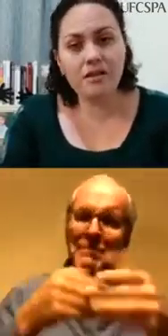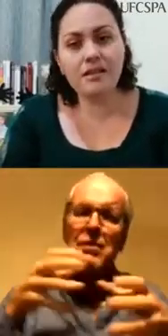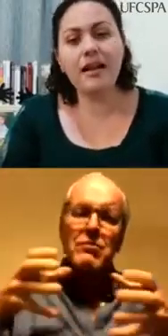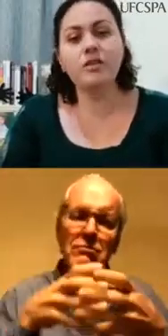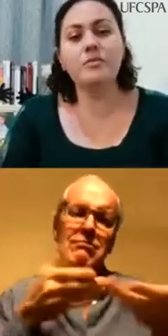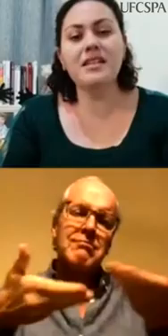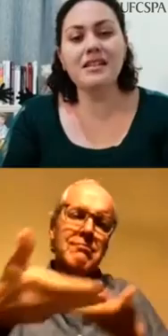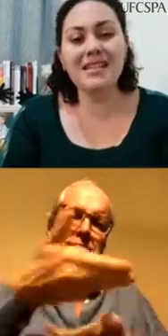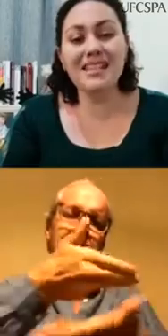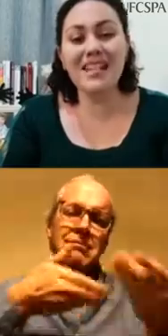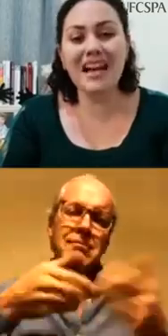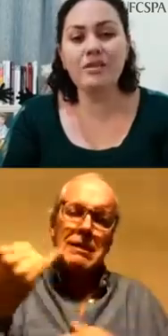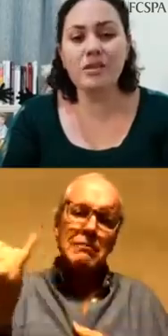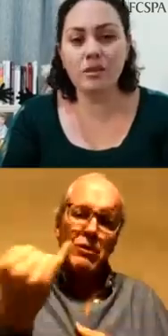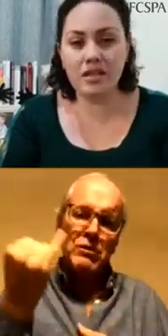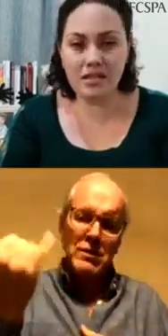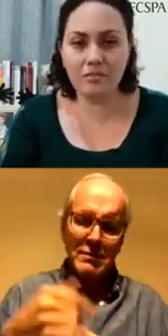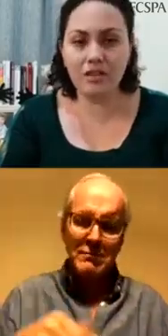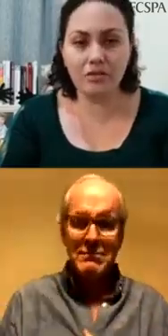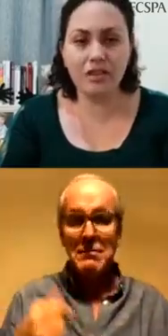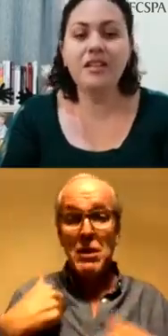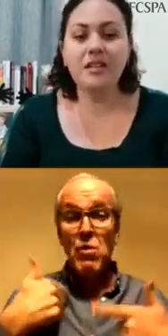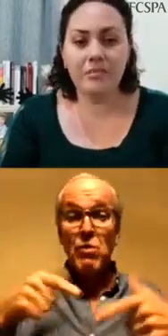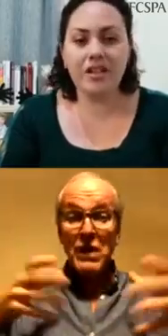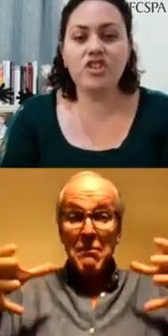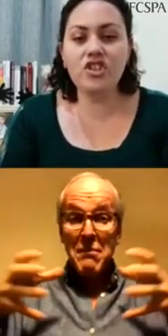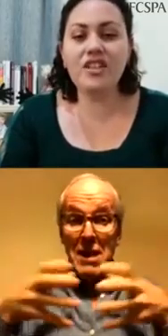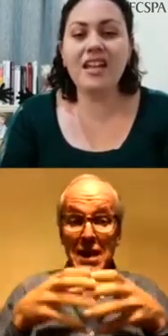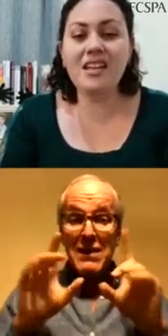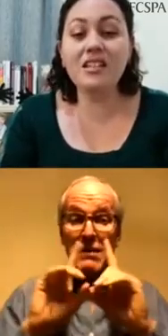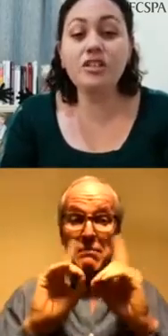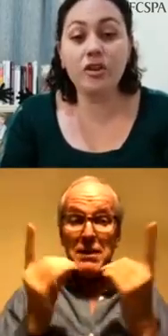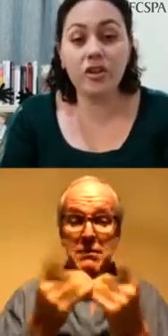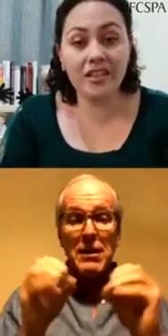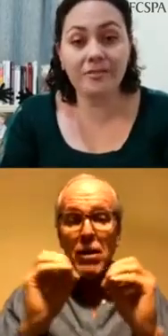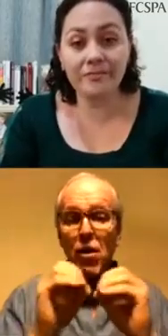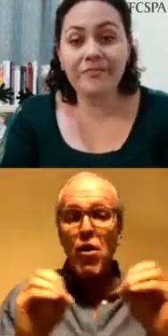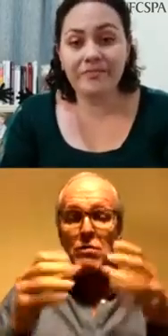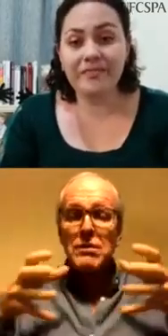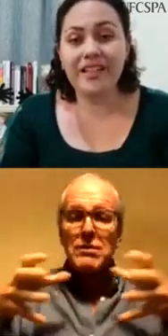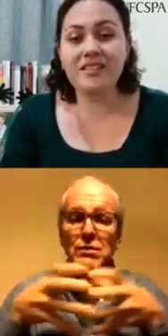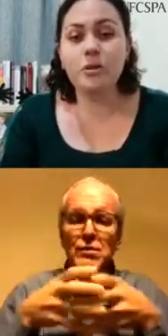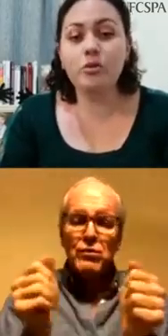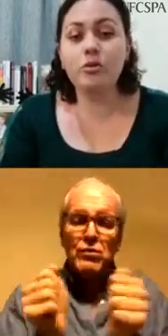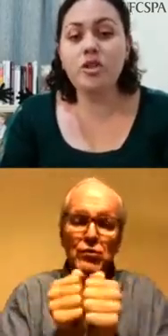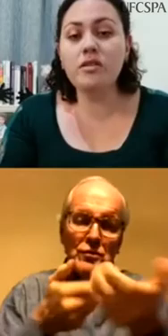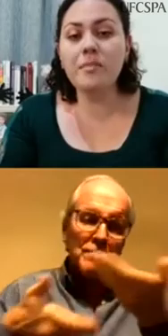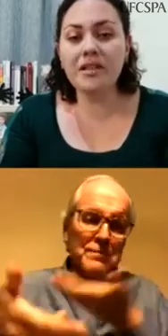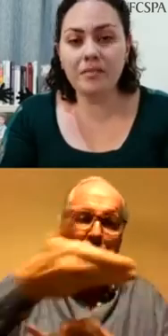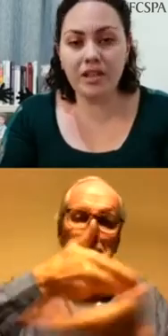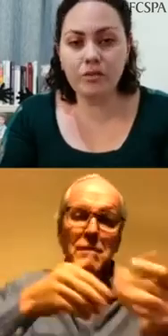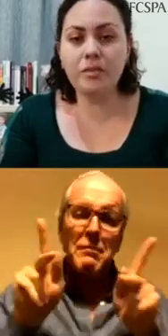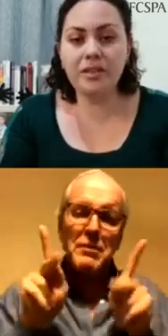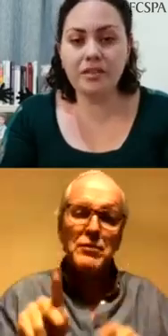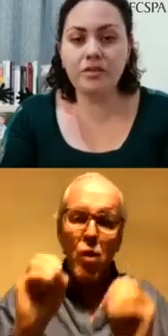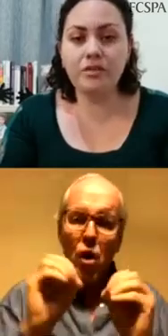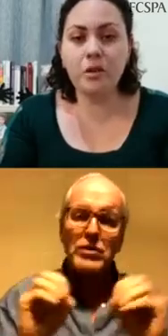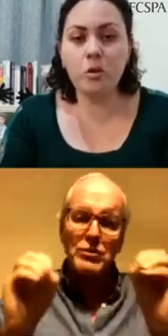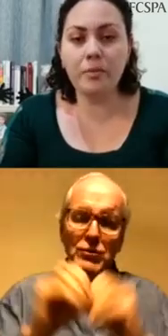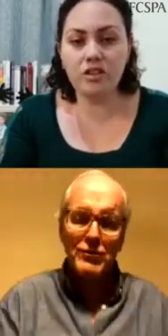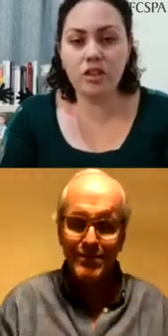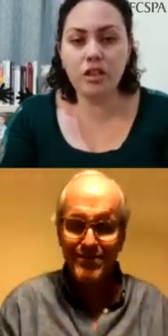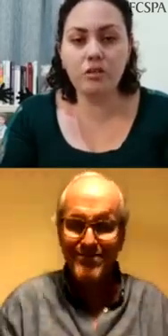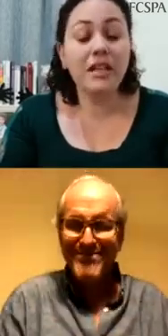esse aprendizado, mas é necessário esse conhecimento para que a gente tenha essa troca, né? Então, no nosso departamento, o departamento